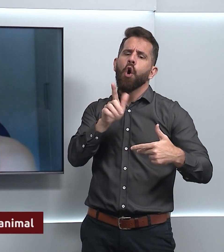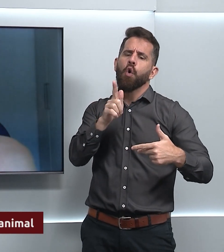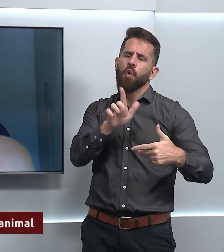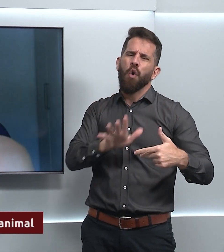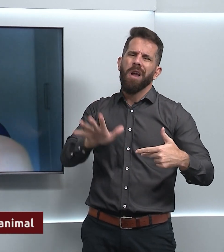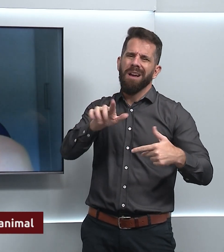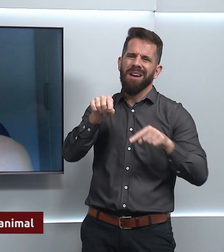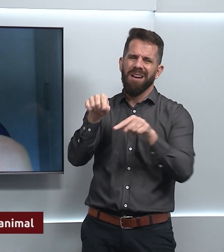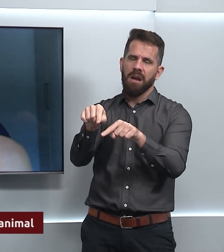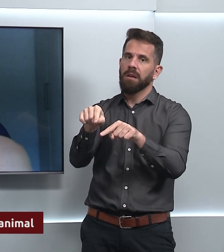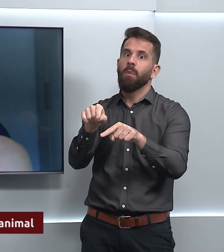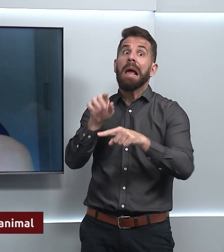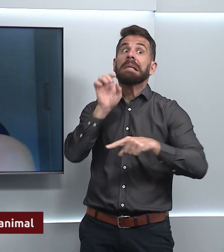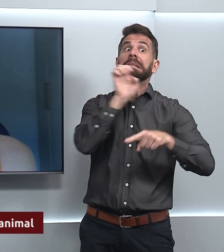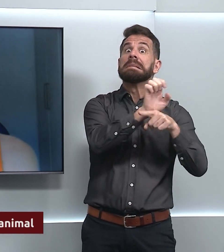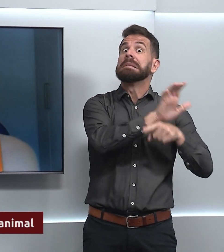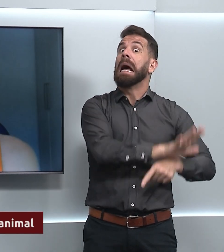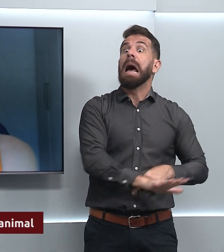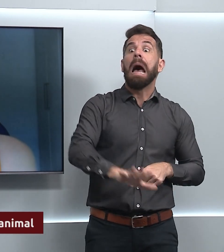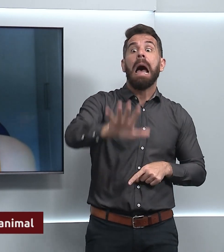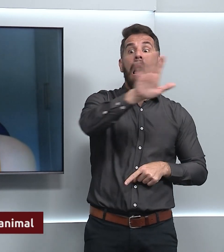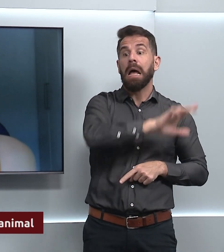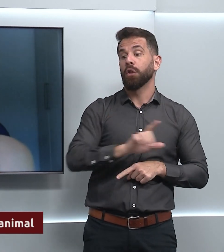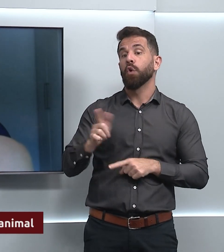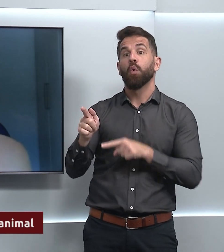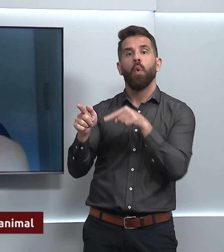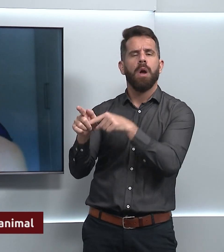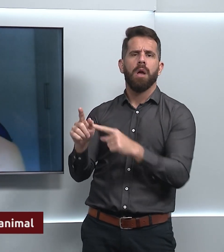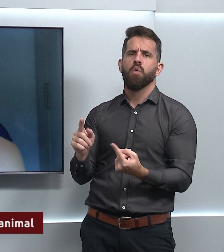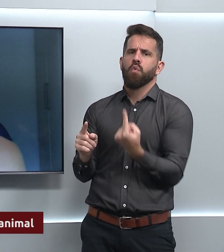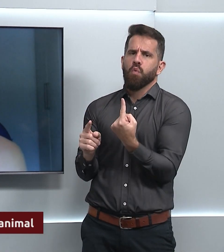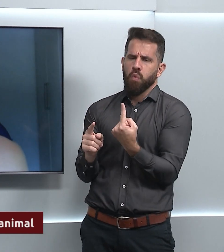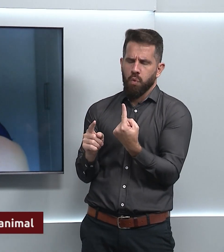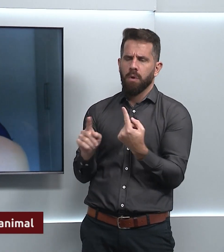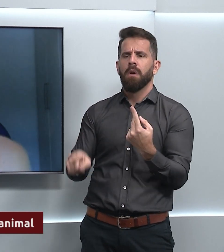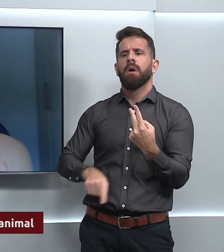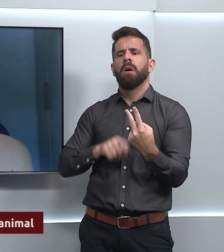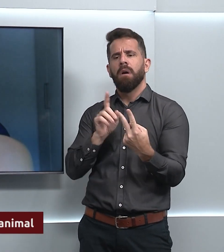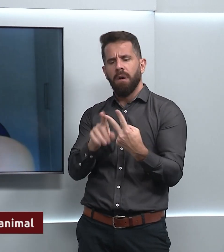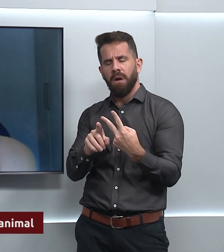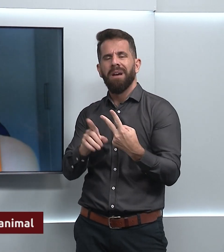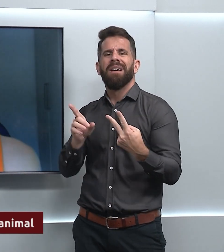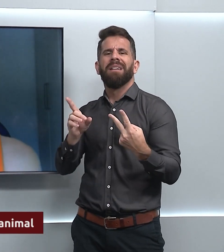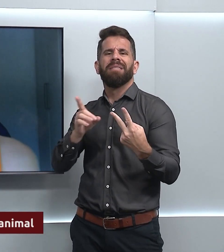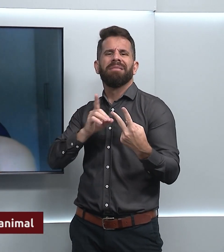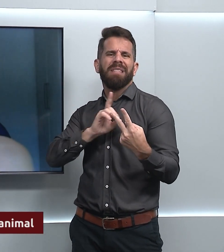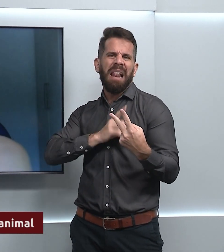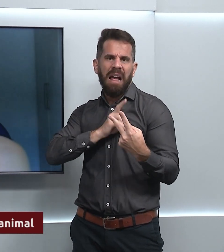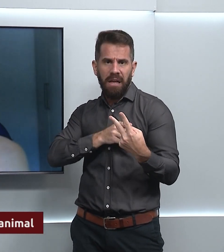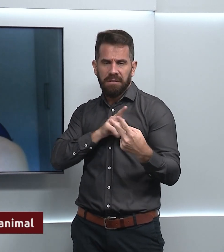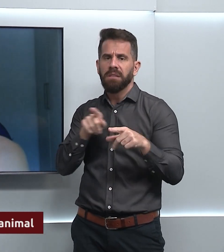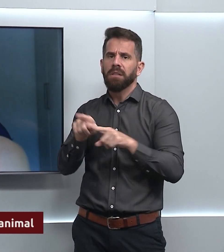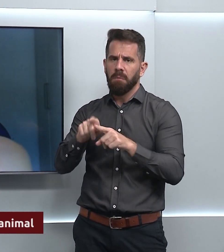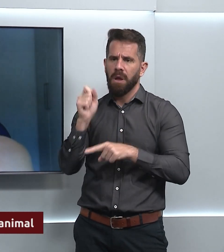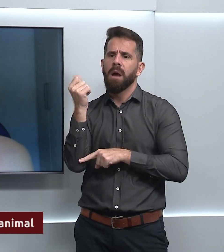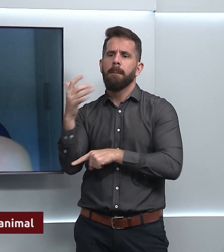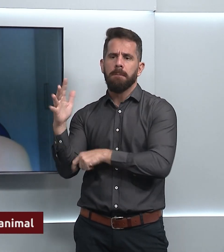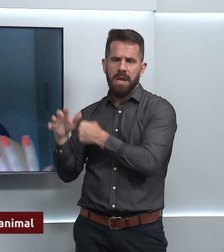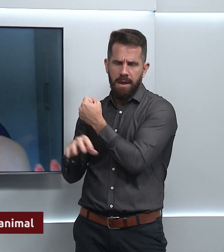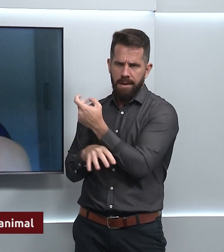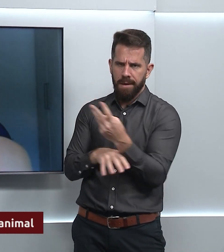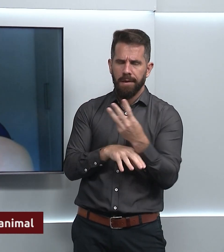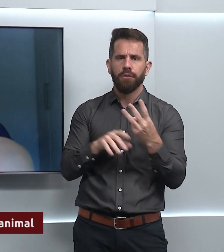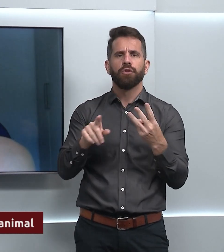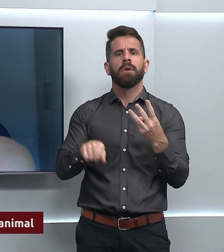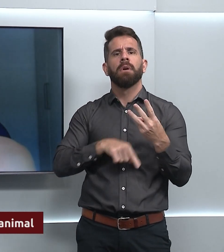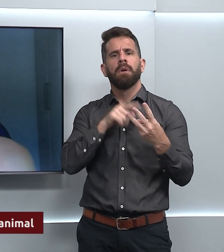infelizmente não atende o estado todo, mas tem a DEMA, que é a Delegacia do Meio Ambiente. Boletim de ocorrência para registrar maus tratos